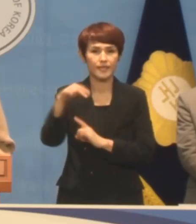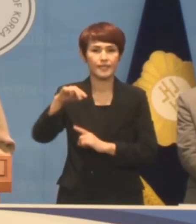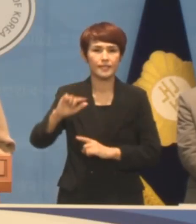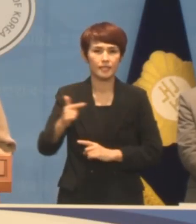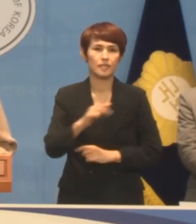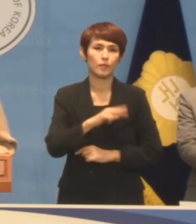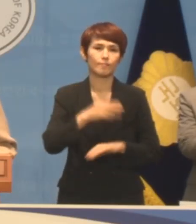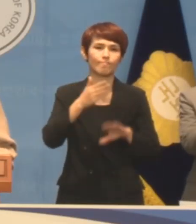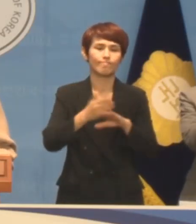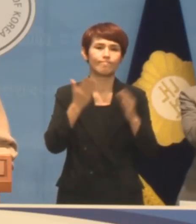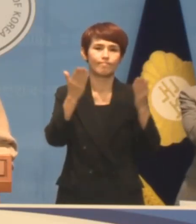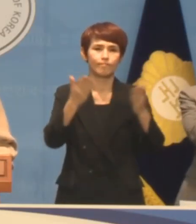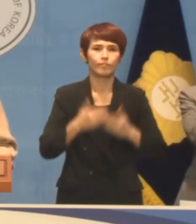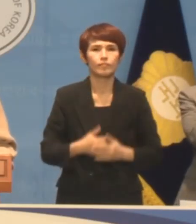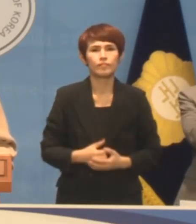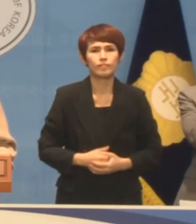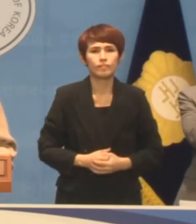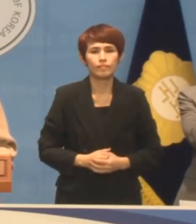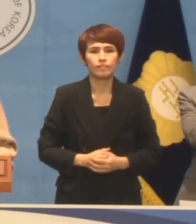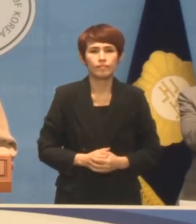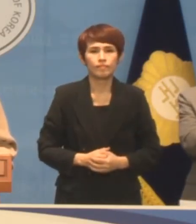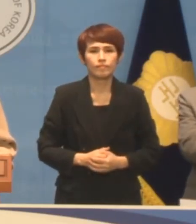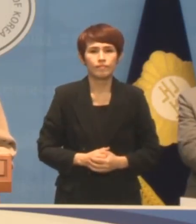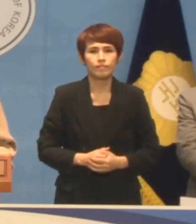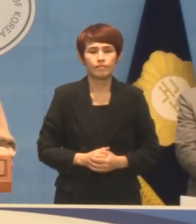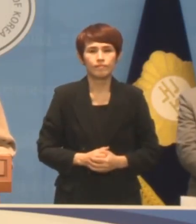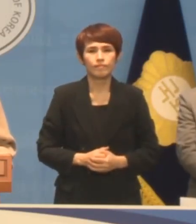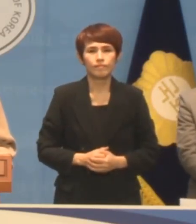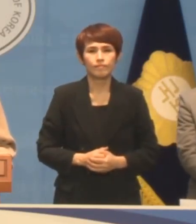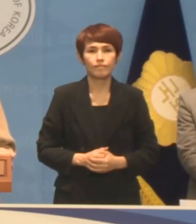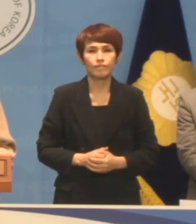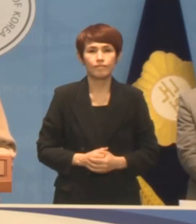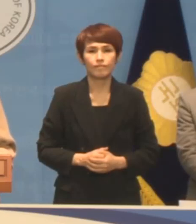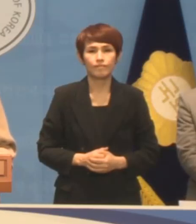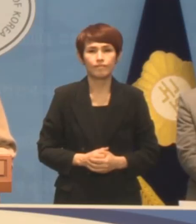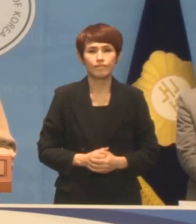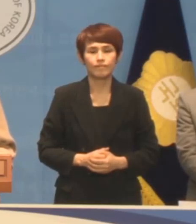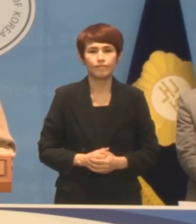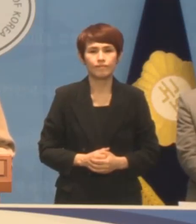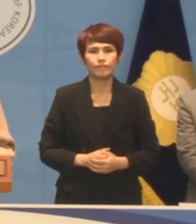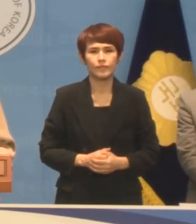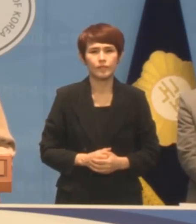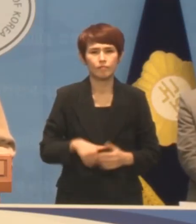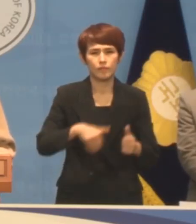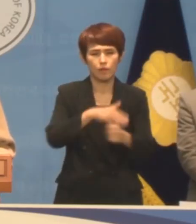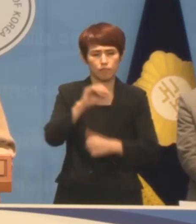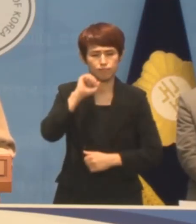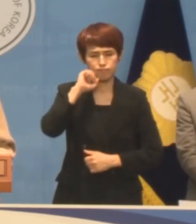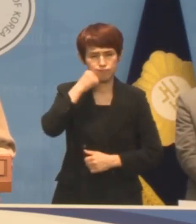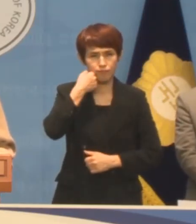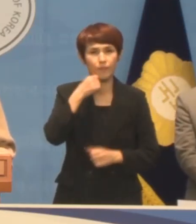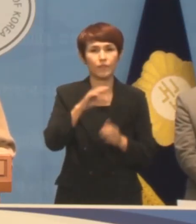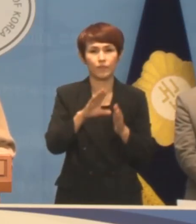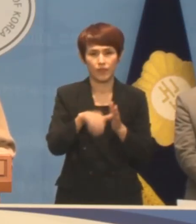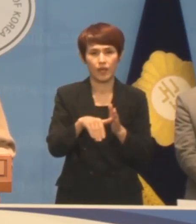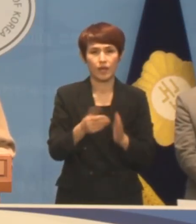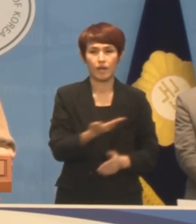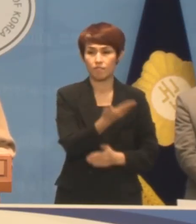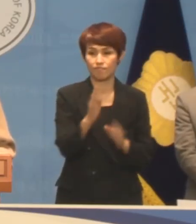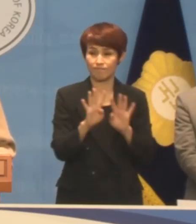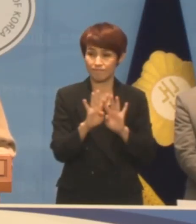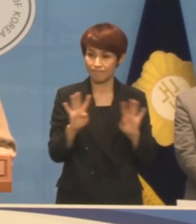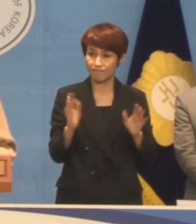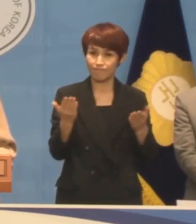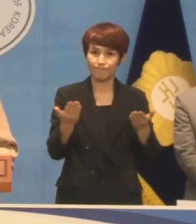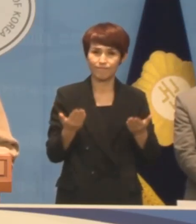신장식 의원님께 감사드리고요. 속보에 속보가 덮고 있는 이렇게 엄중한 시기에 같이 함께